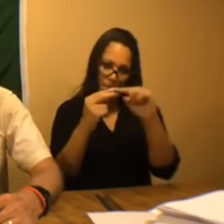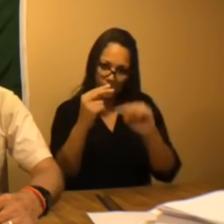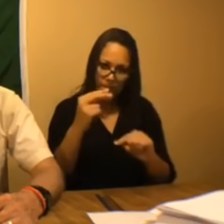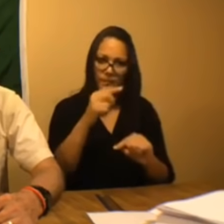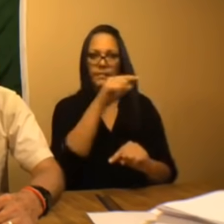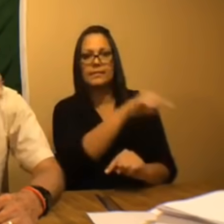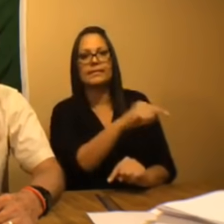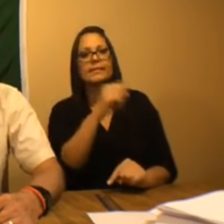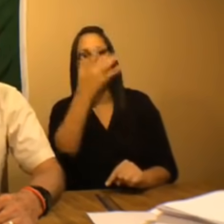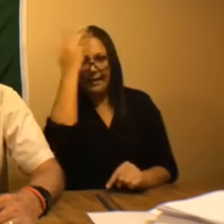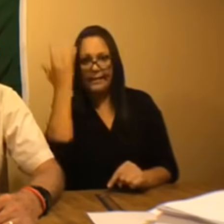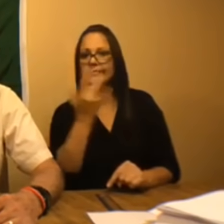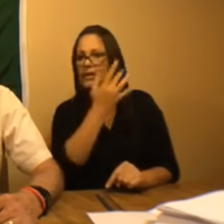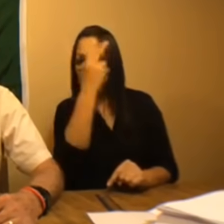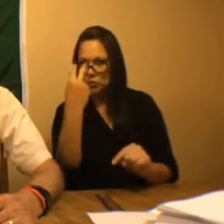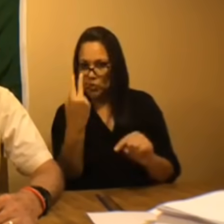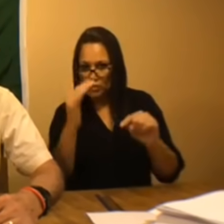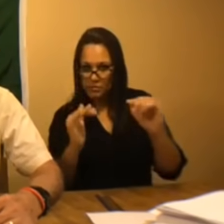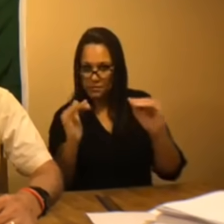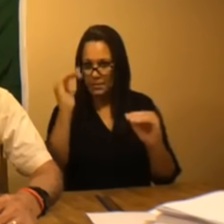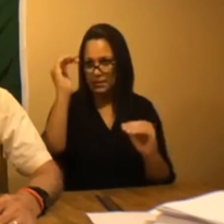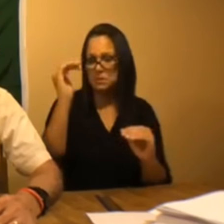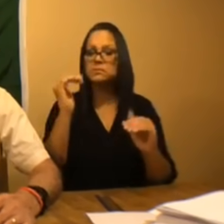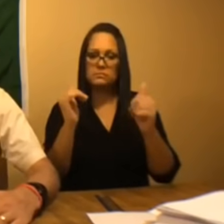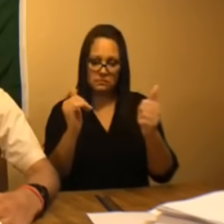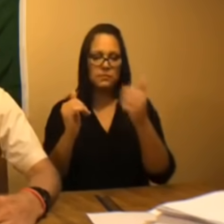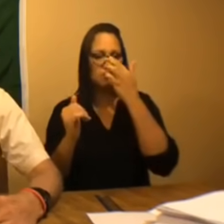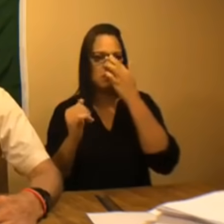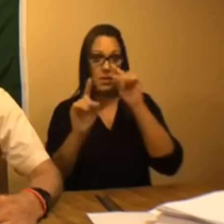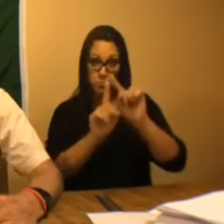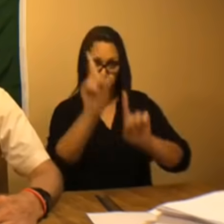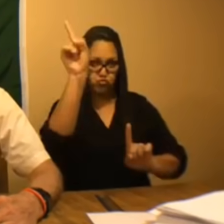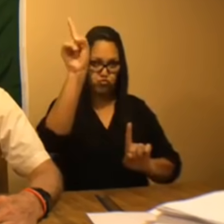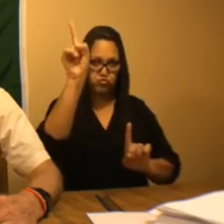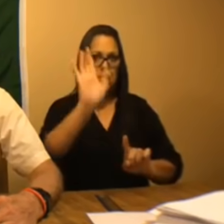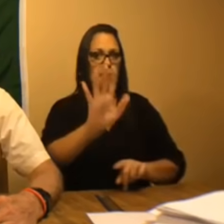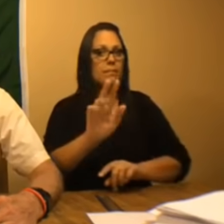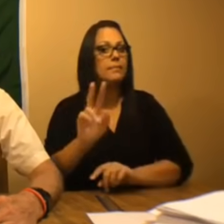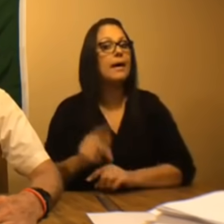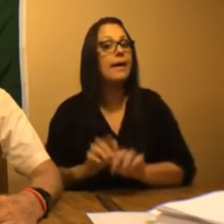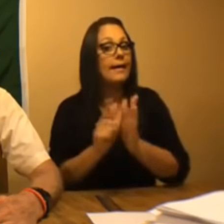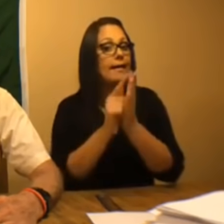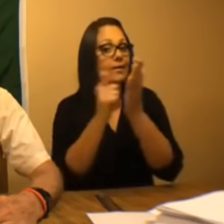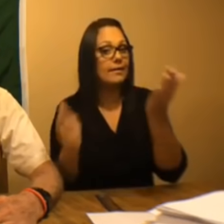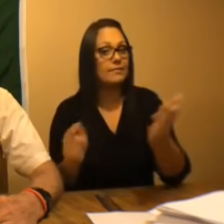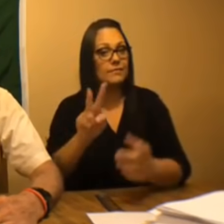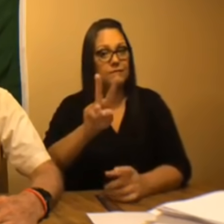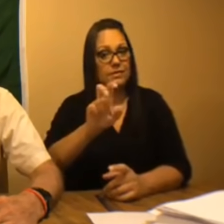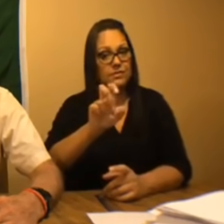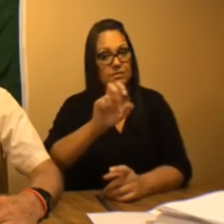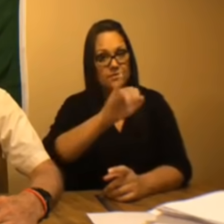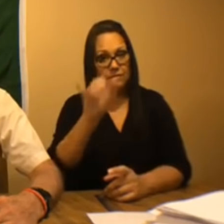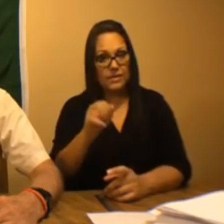oscilou 2 para cima, uma diferença muito grande ainda. Mas segundo a revista Veja, tá publicado aqui, que em São